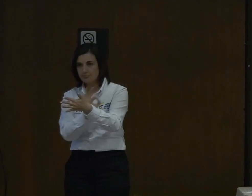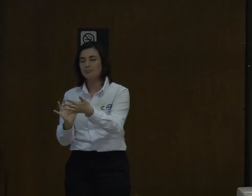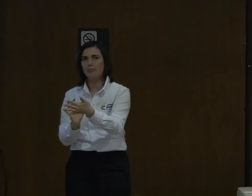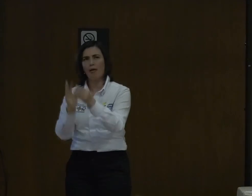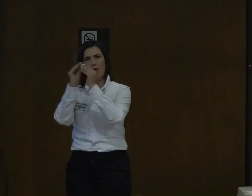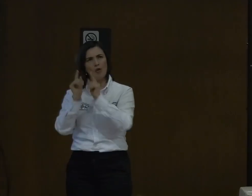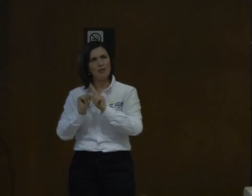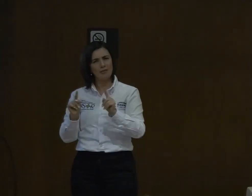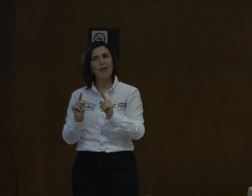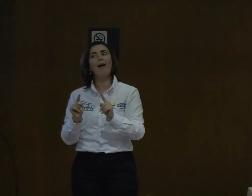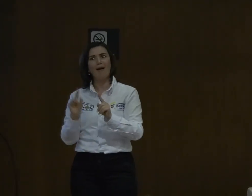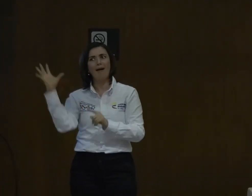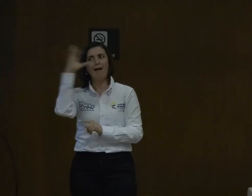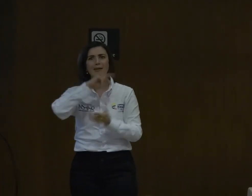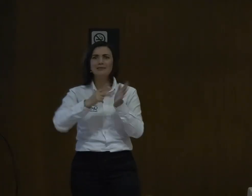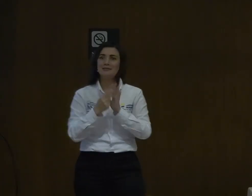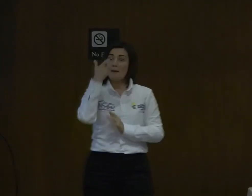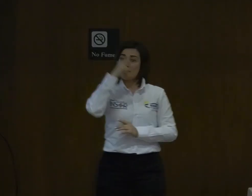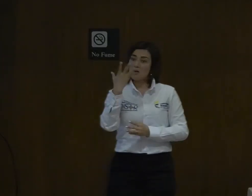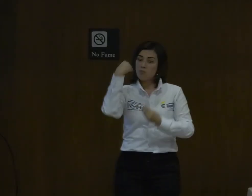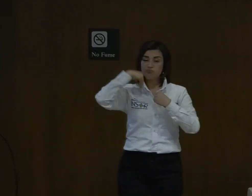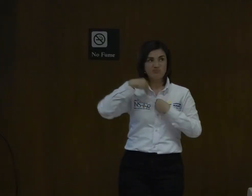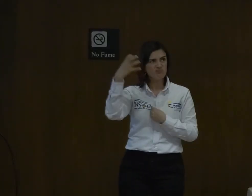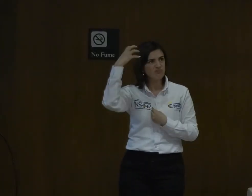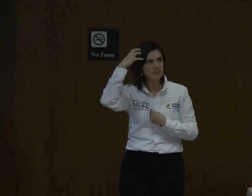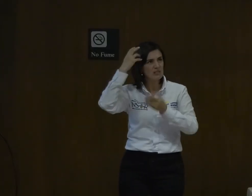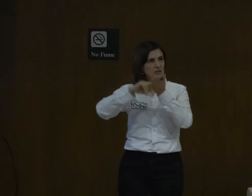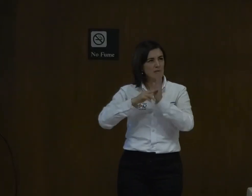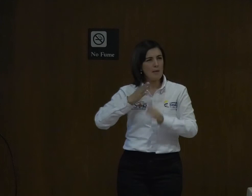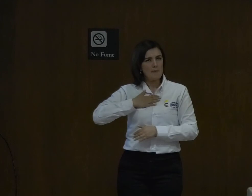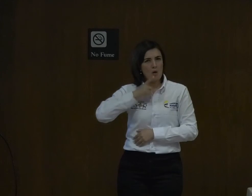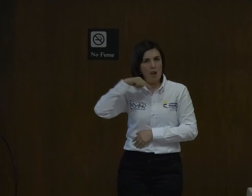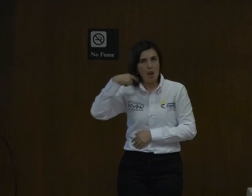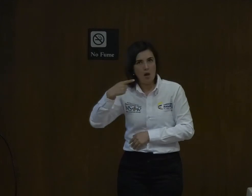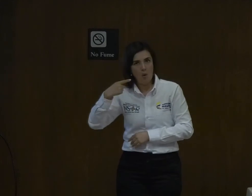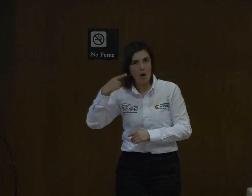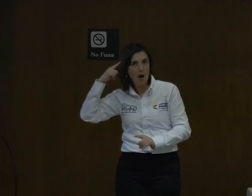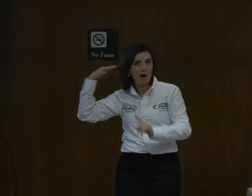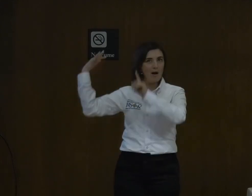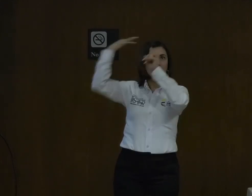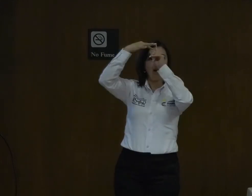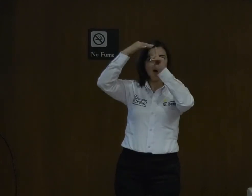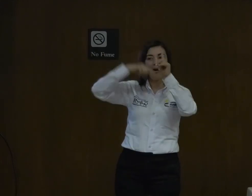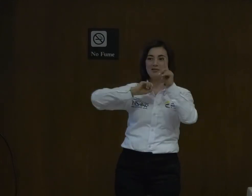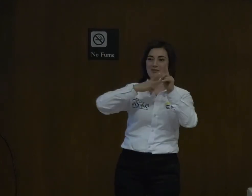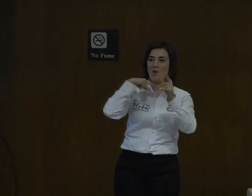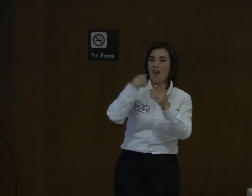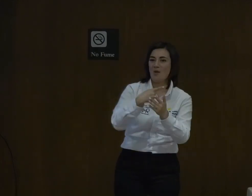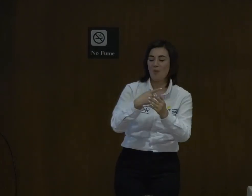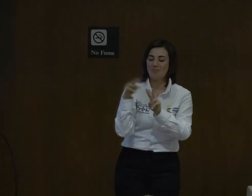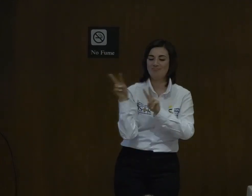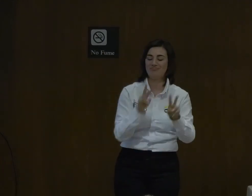las capacidades que uno tiene o los conocimientos que uno tiene en una lengua se transfieren a la